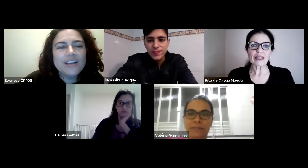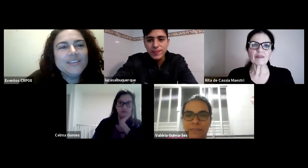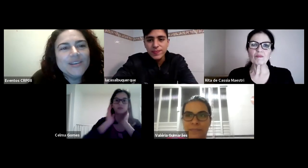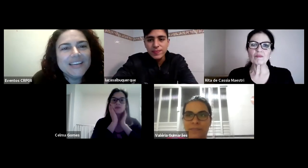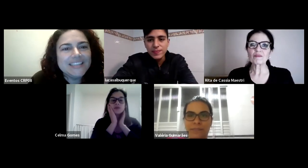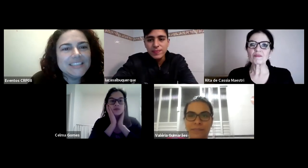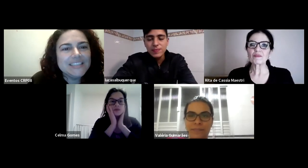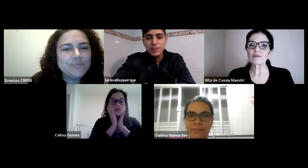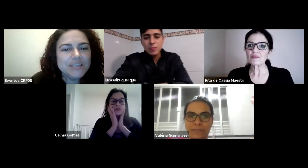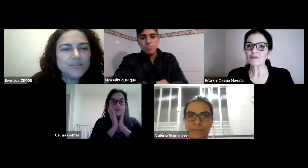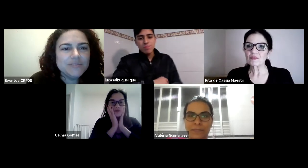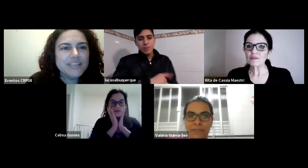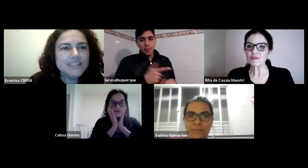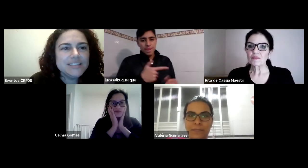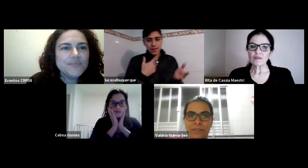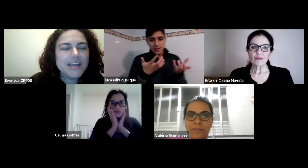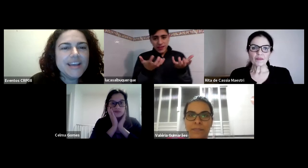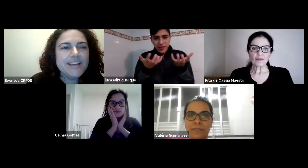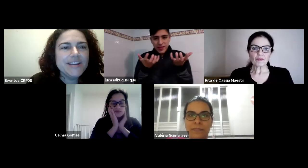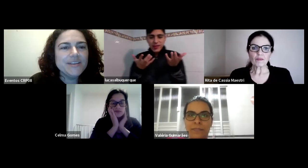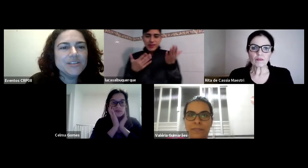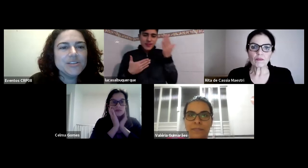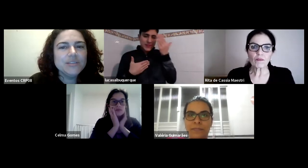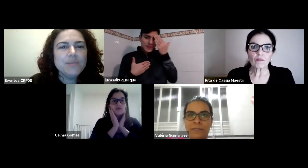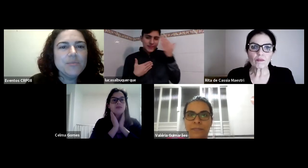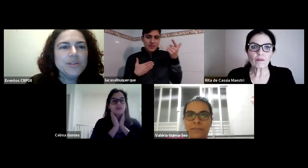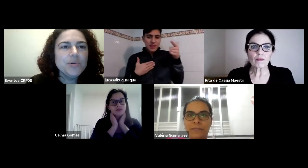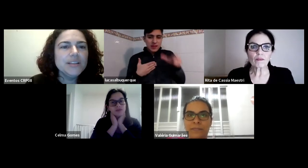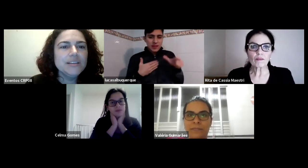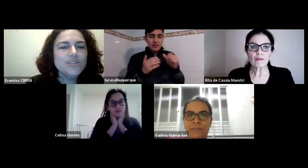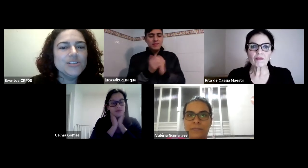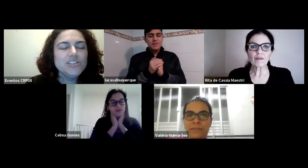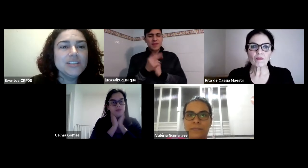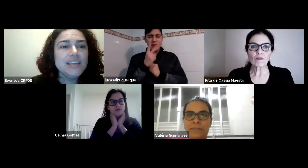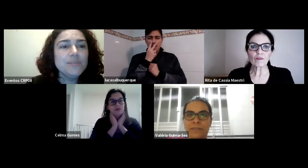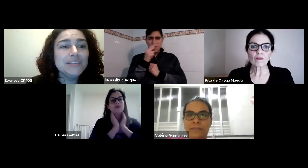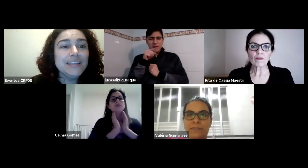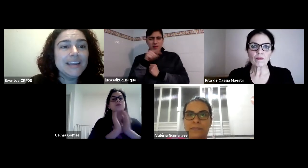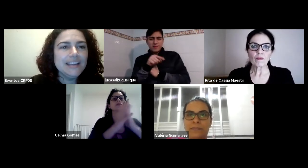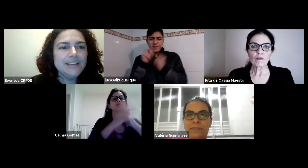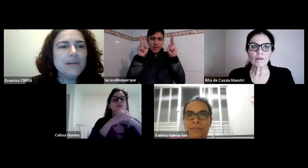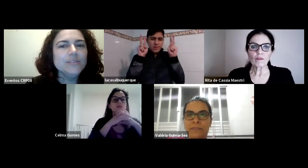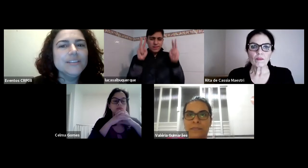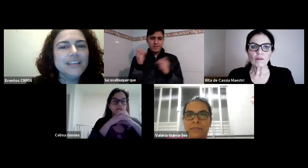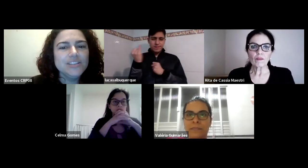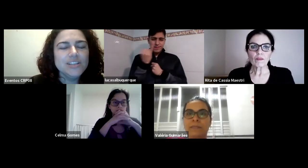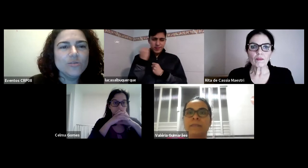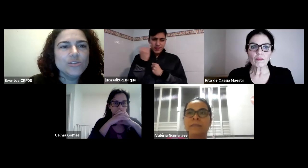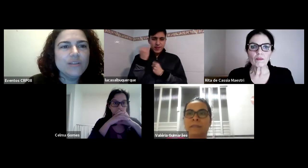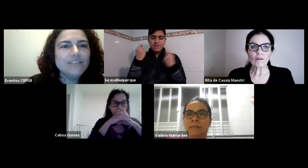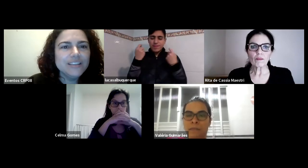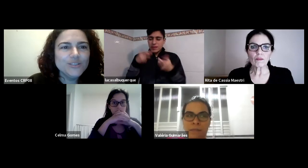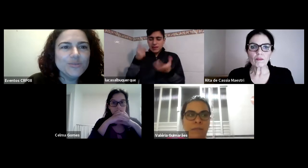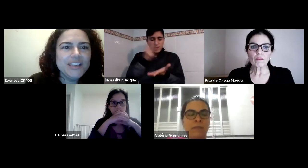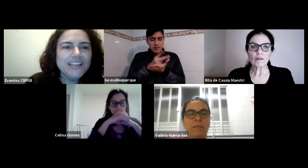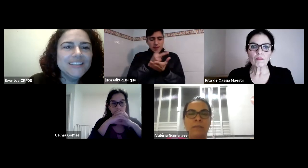Bom, eu quero então agradecer mais uma vez. Acho que é um tema muito importante, a gente tem que manter ele em pauta, né? A gente tem que